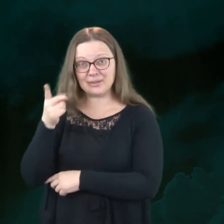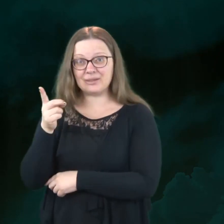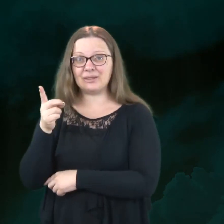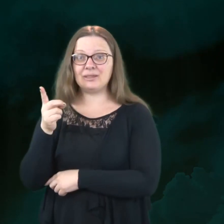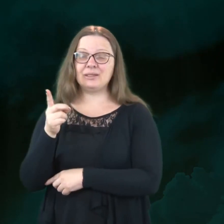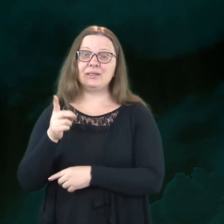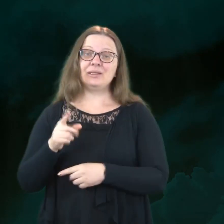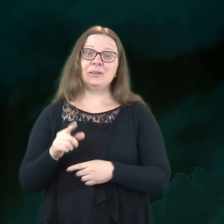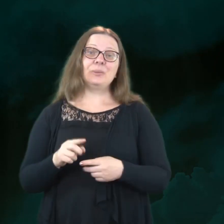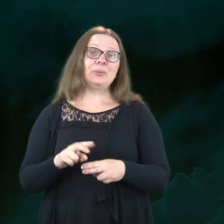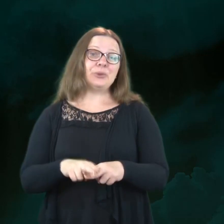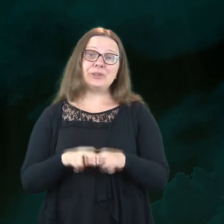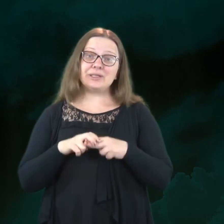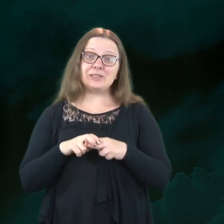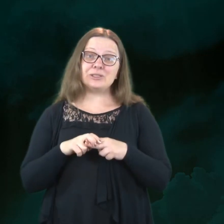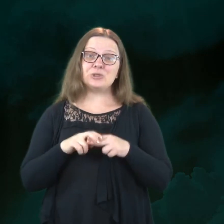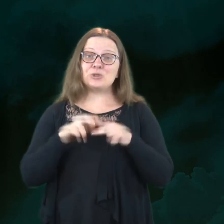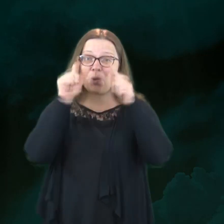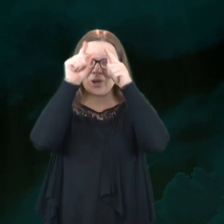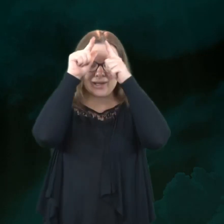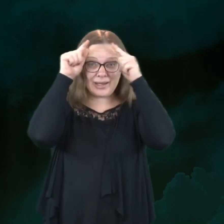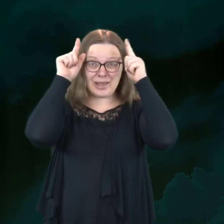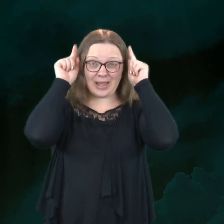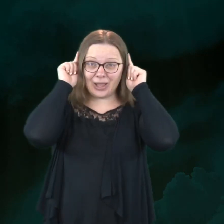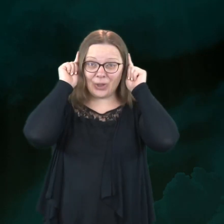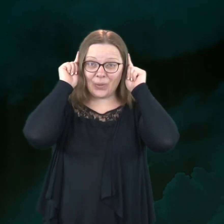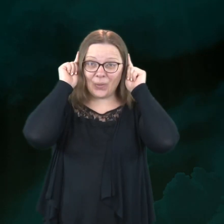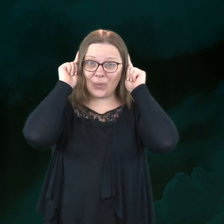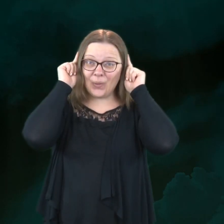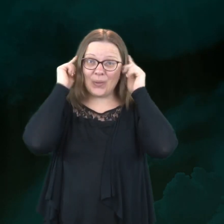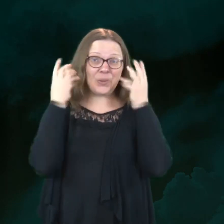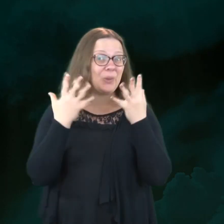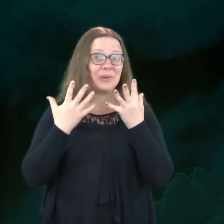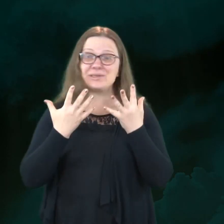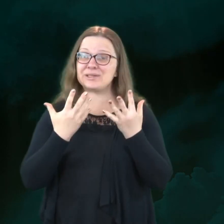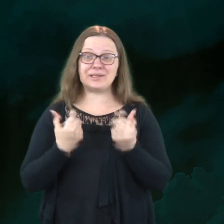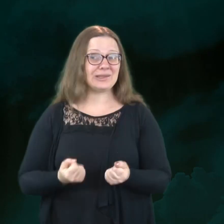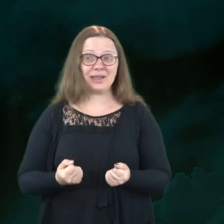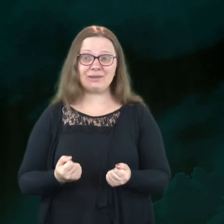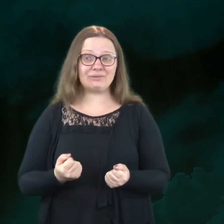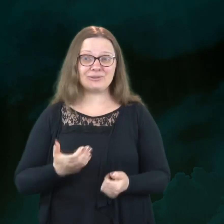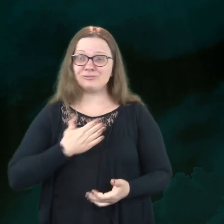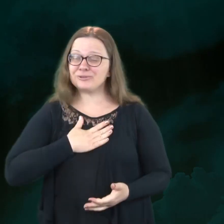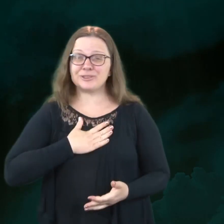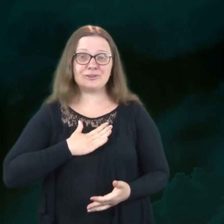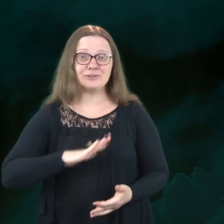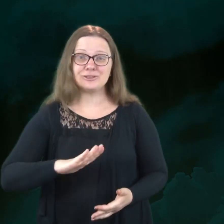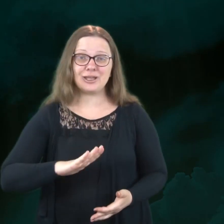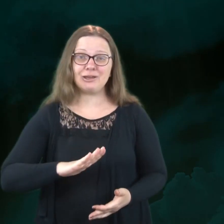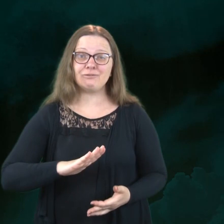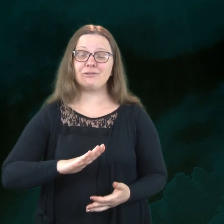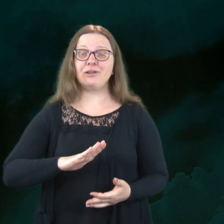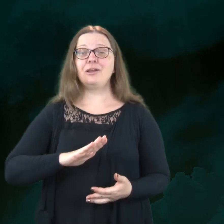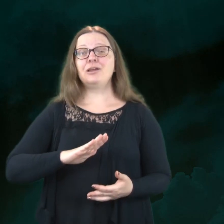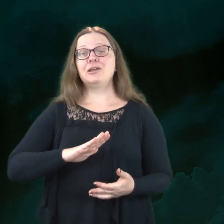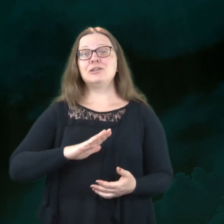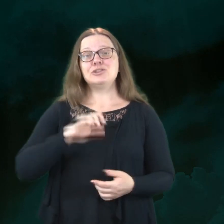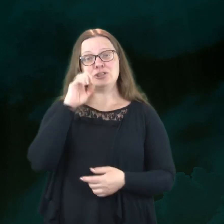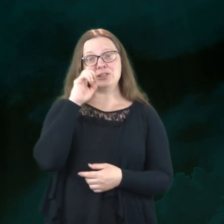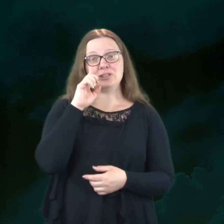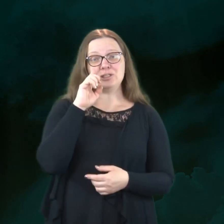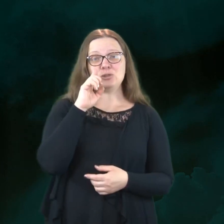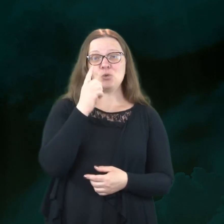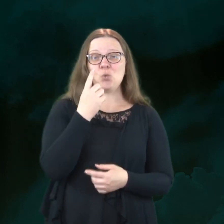a isso. Eles tinham aversão a esse negócio de um homem dominar tudo. O que ele falar é lei, o que ele falar é que manda tudo. Agora